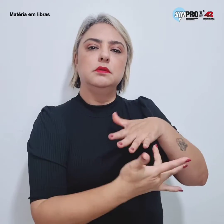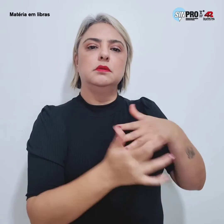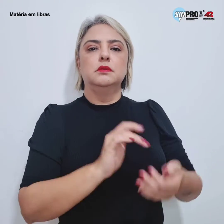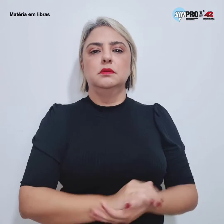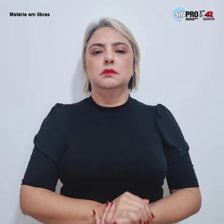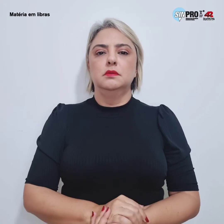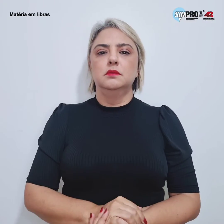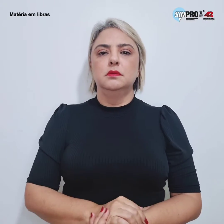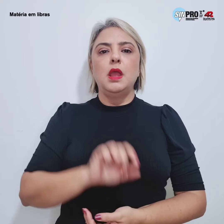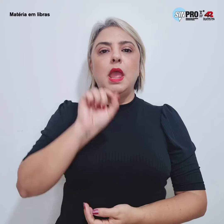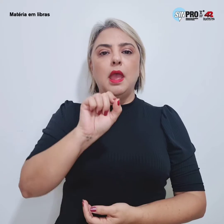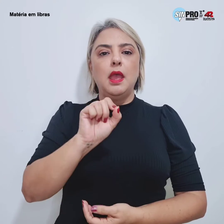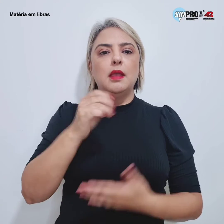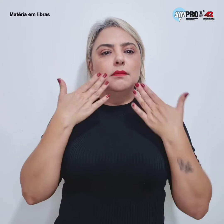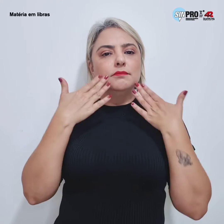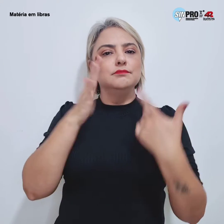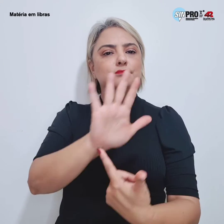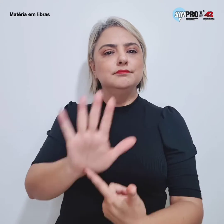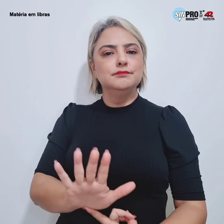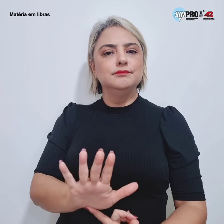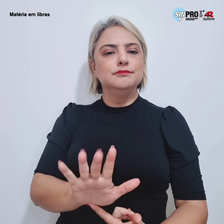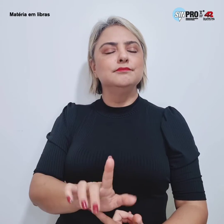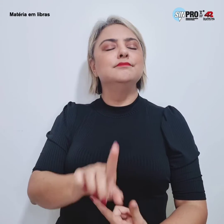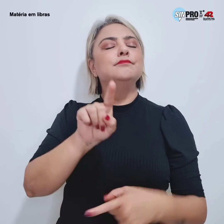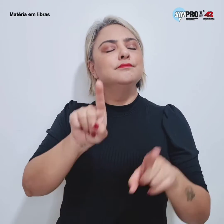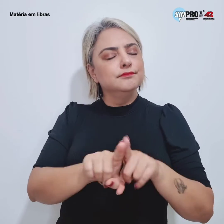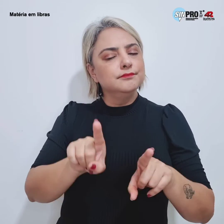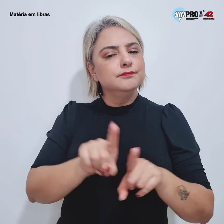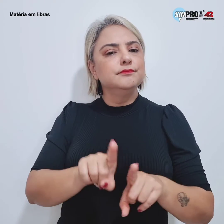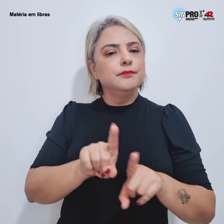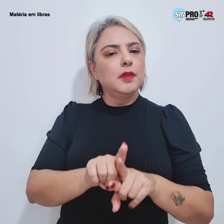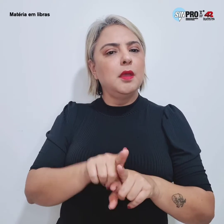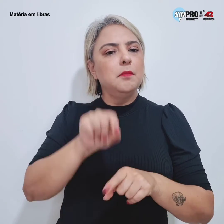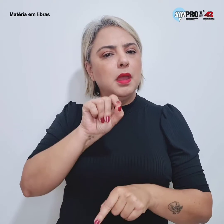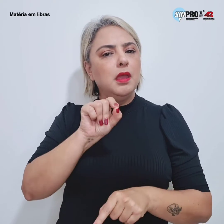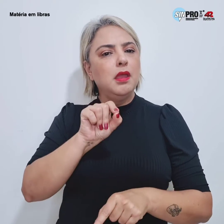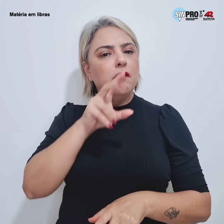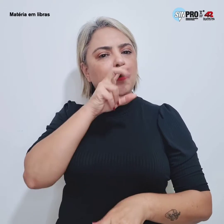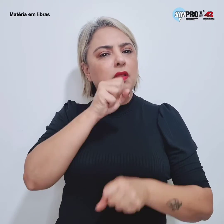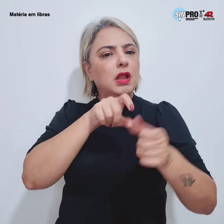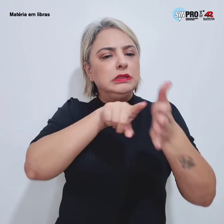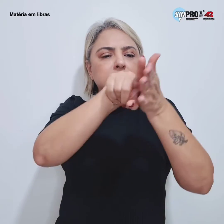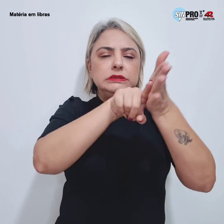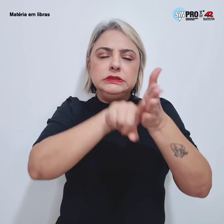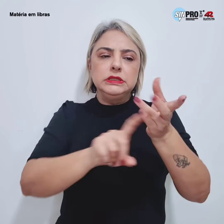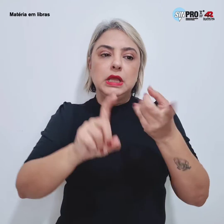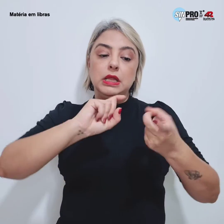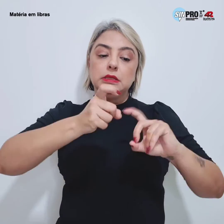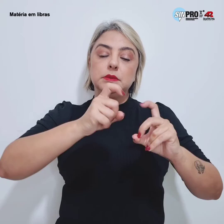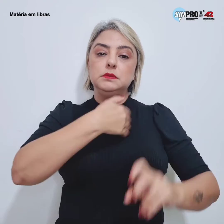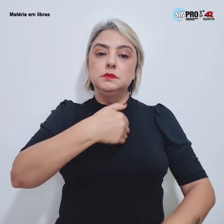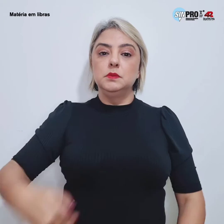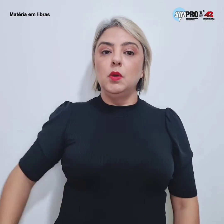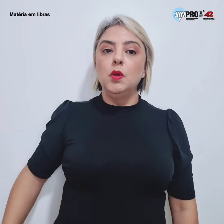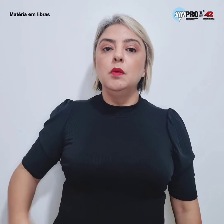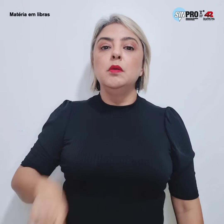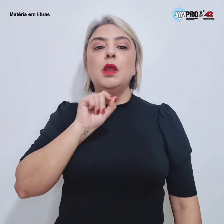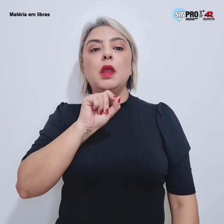nas redes sociais. Essa revelação também enseja o questionamento acerca da administração